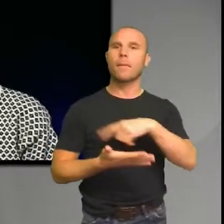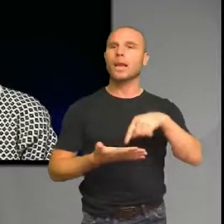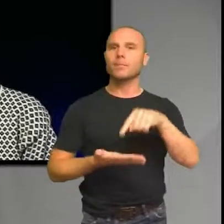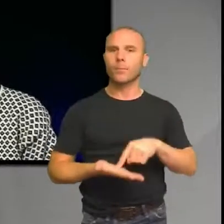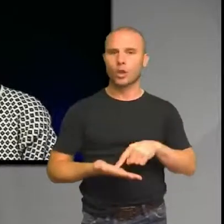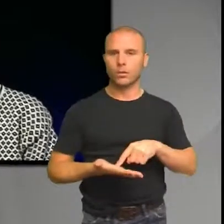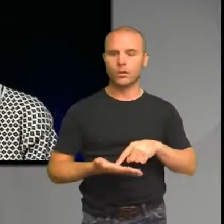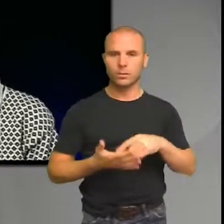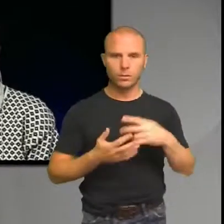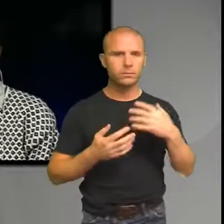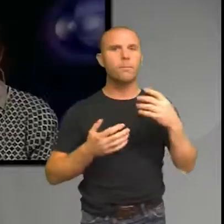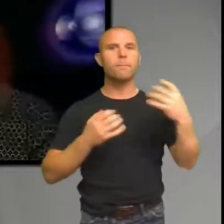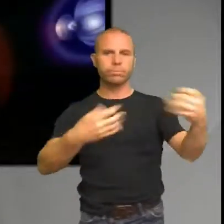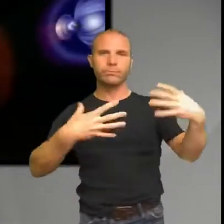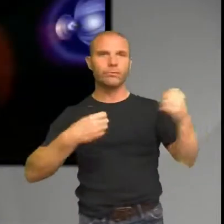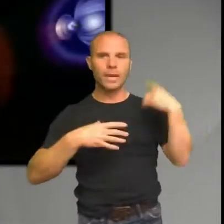till 50 minuter.